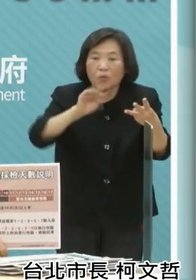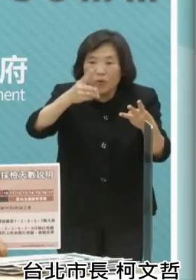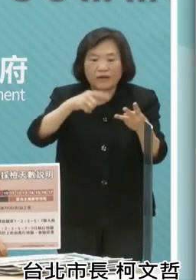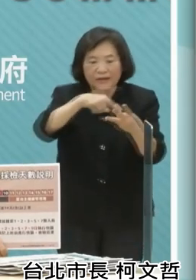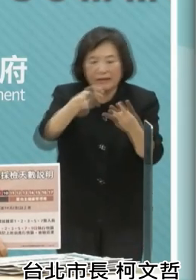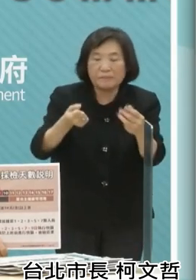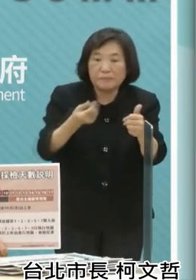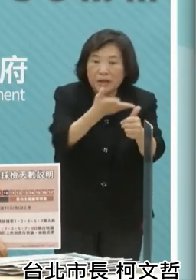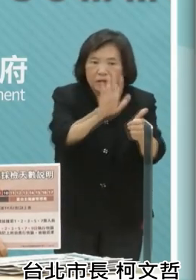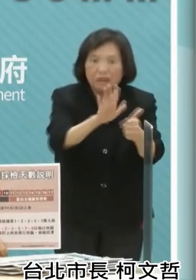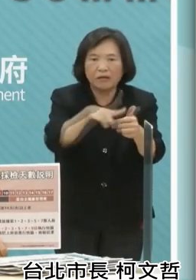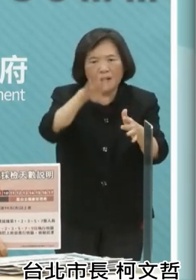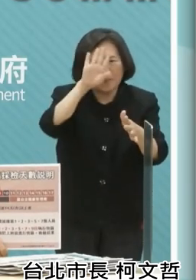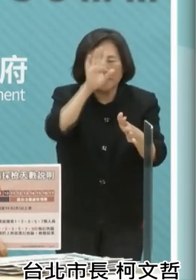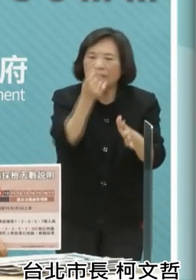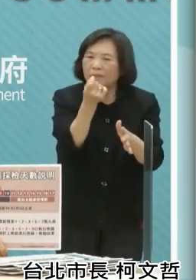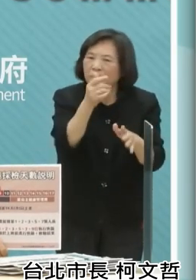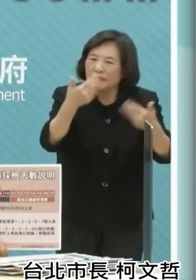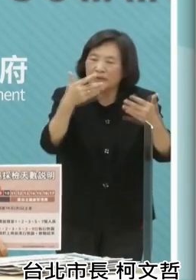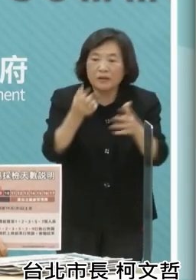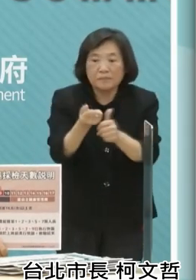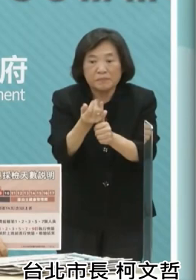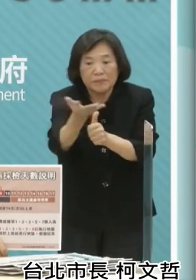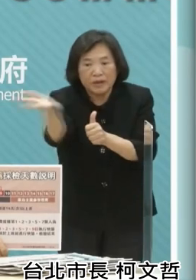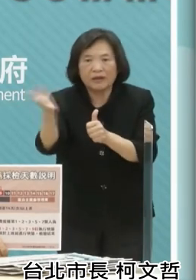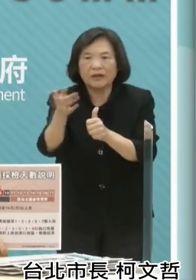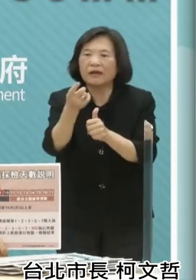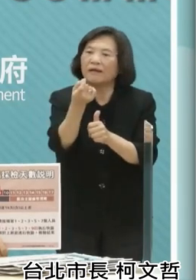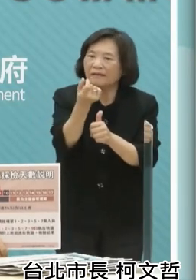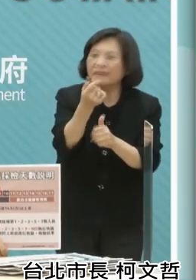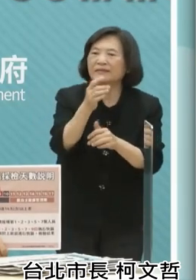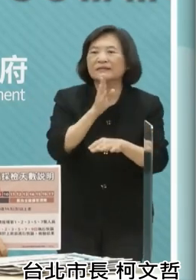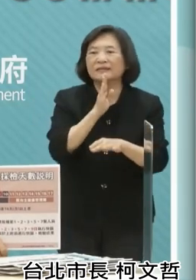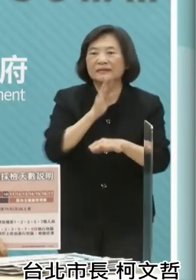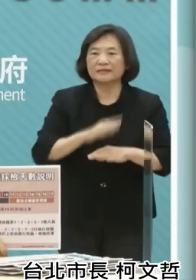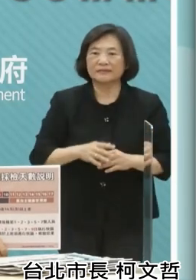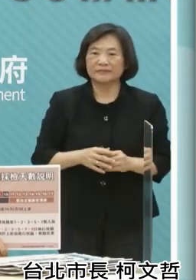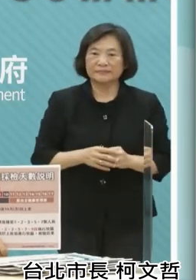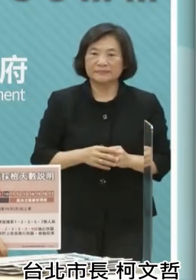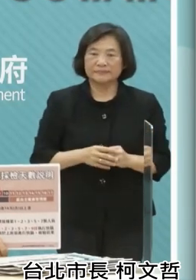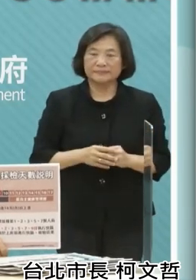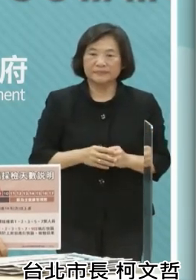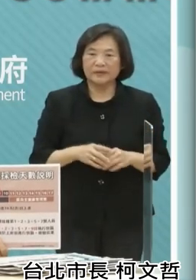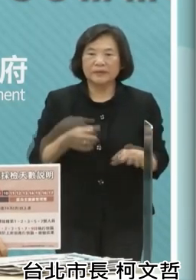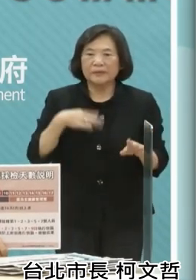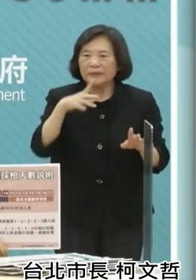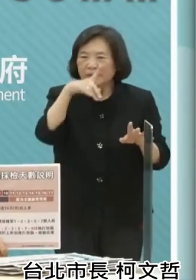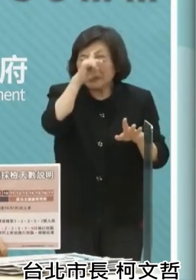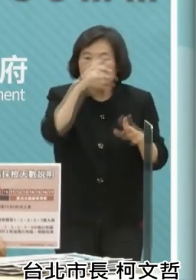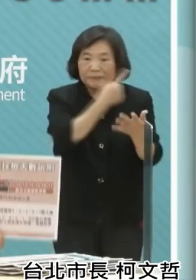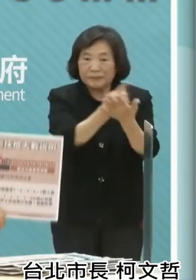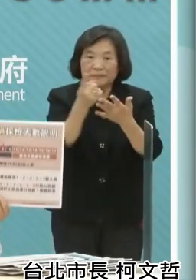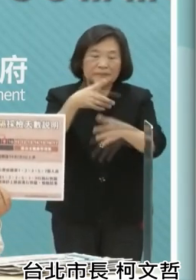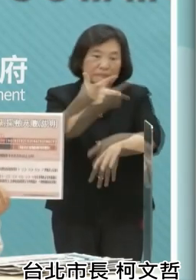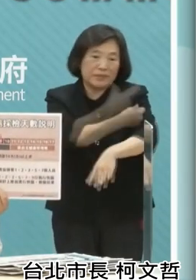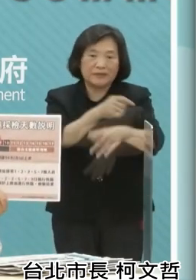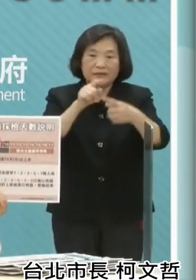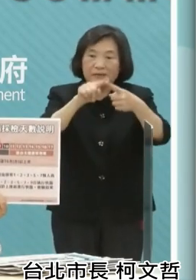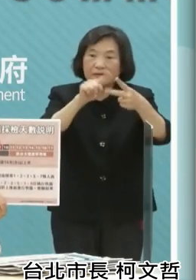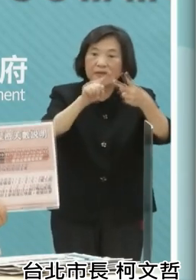染，症状比较轻了，还会传染别人，也几率也比较低的哈。所以我们要希望说打满3剂的